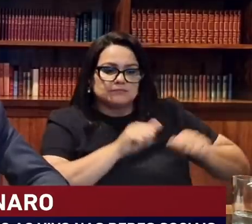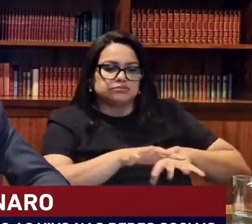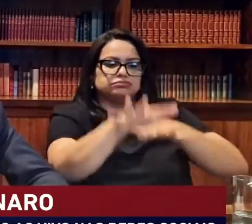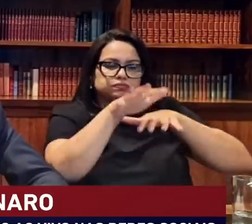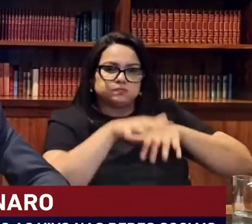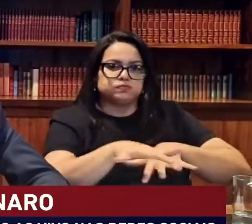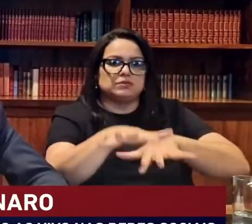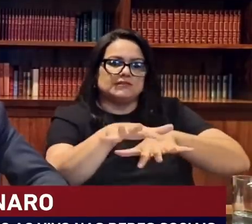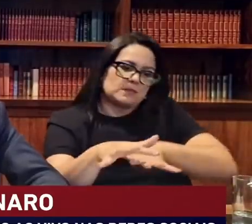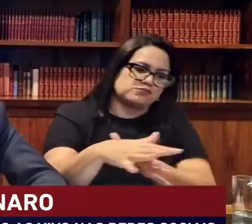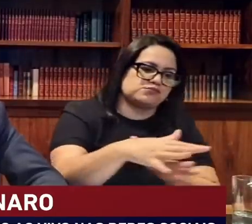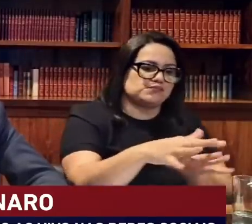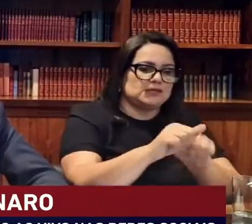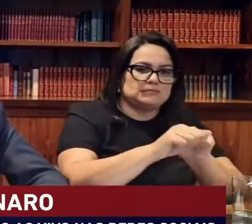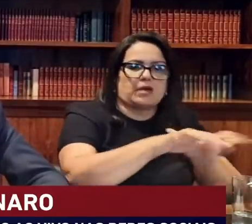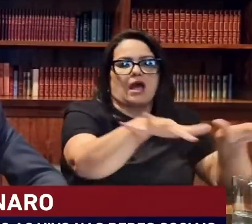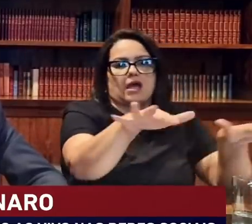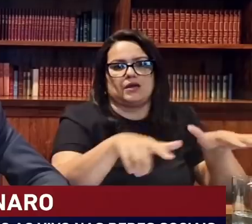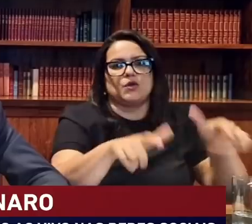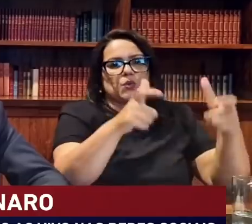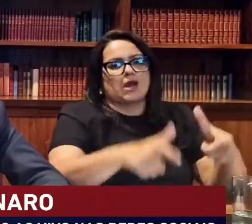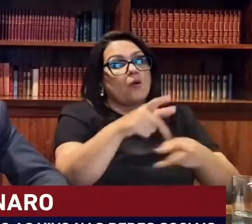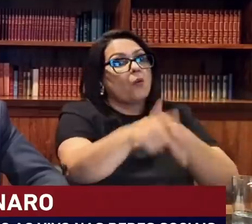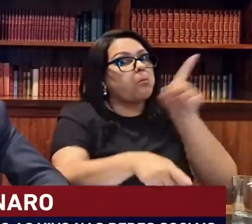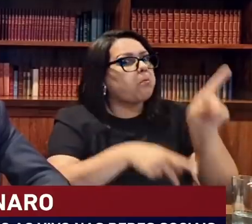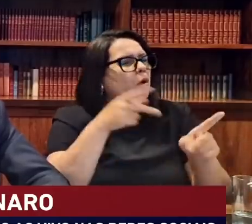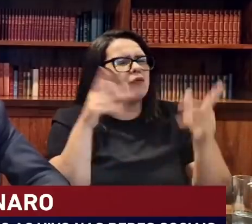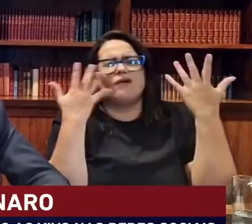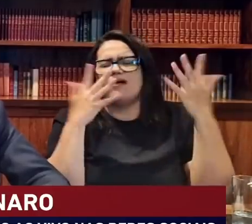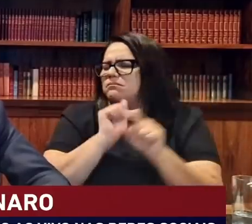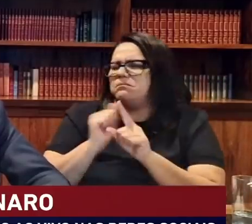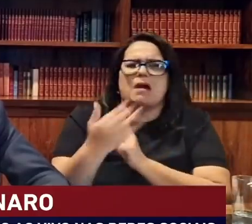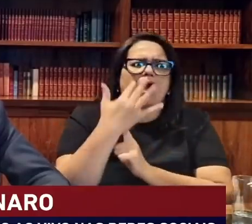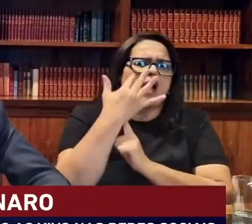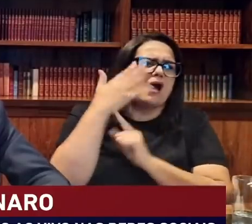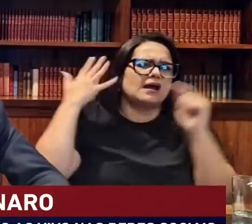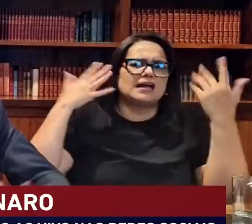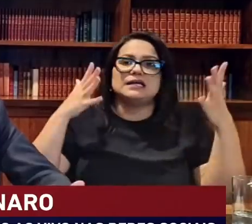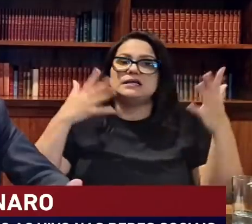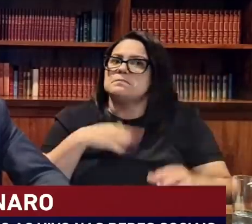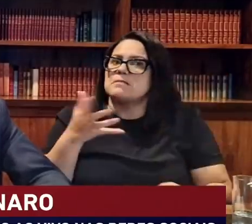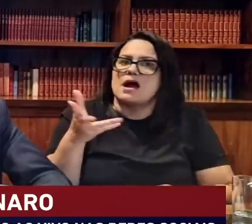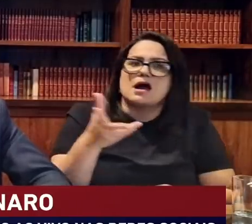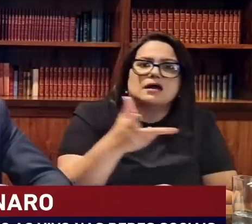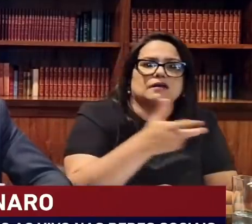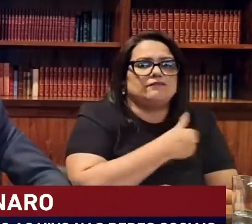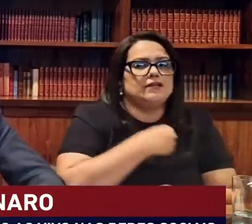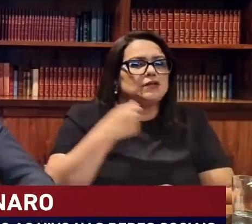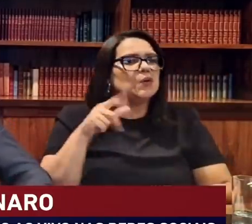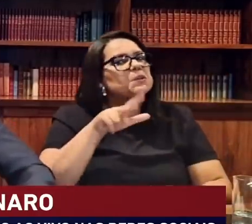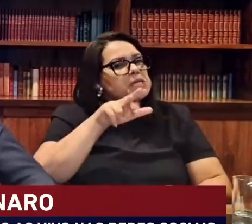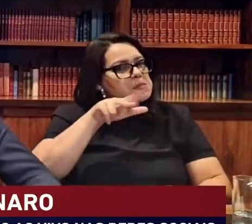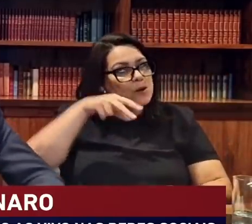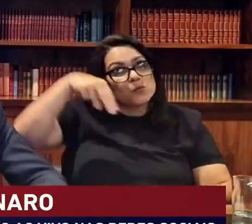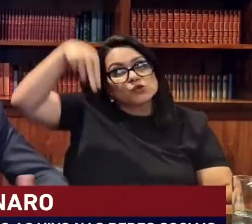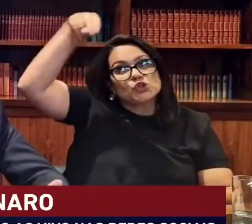E o povo lá nos agradece. Tem sido sensacional, né? A receptividade, obviamente, por parte dos nossos irmãos do Nordeste,